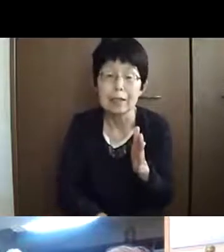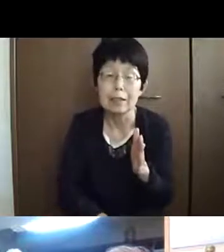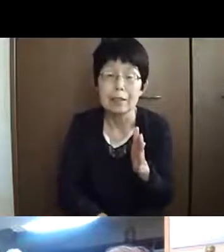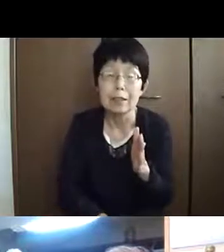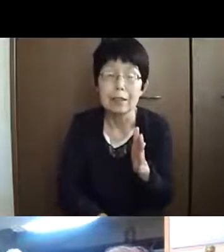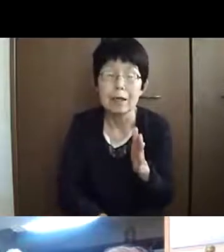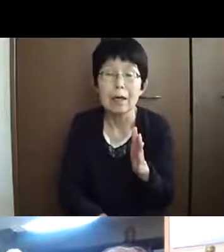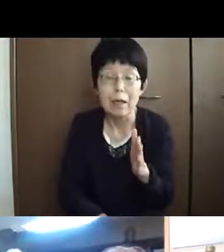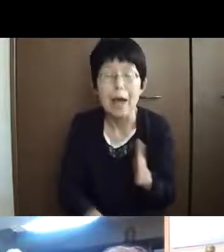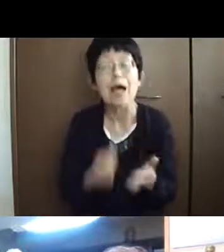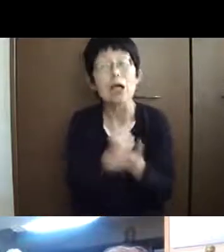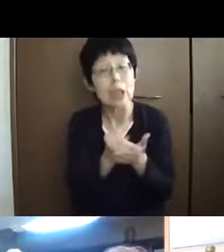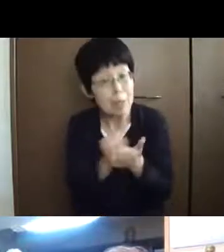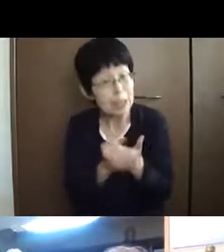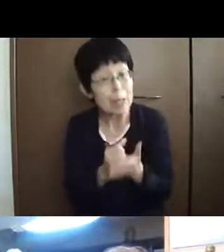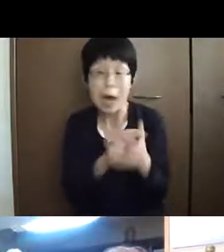たまたま友達から